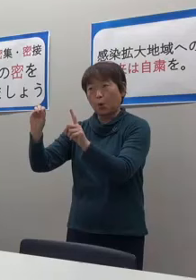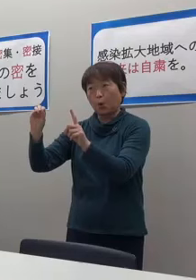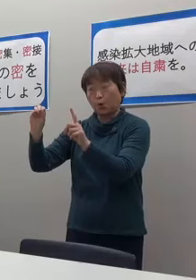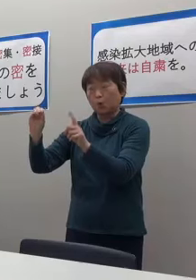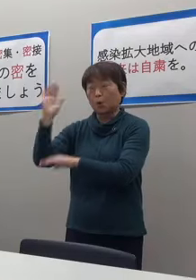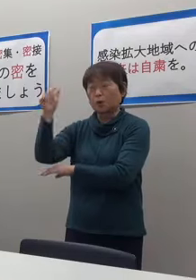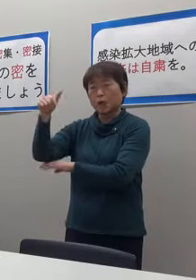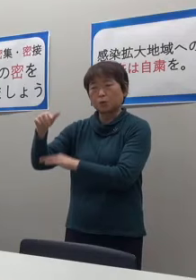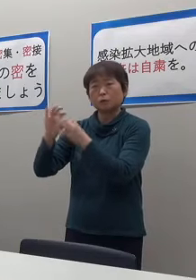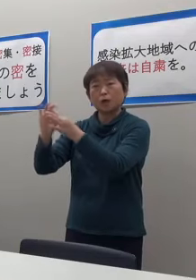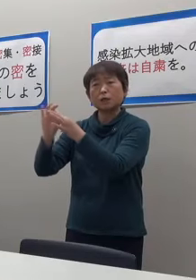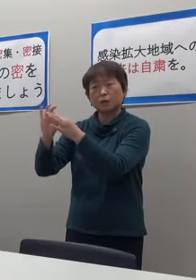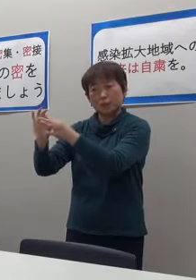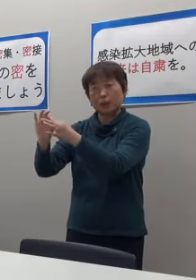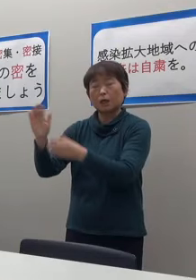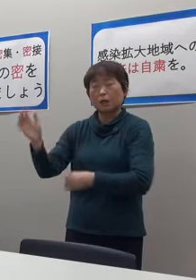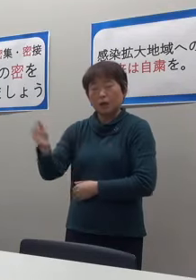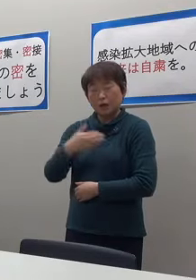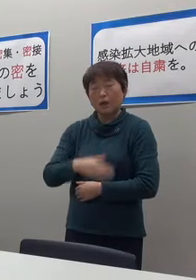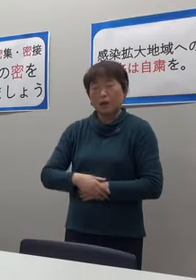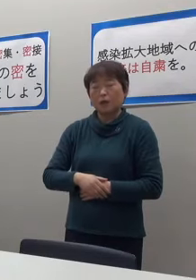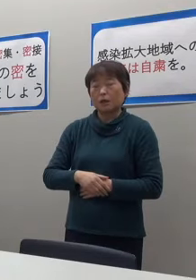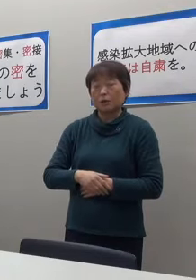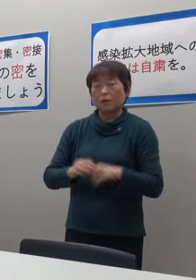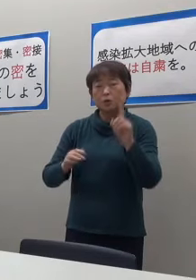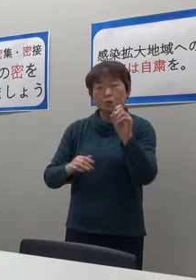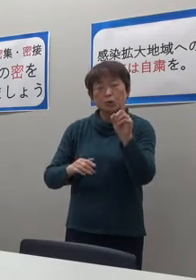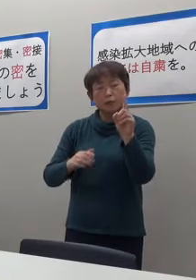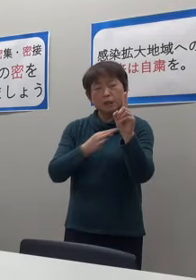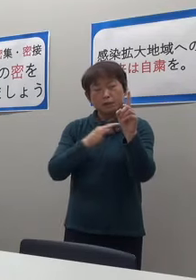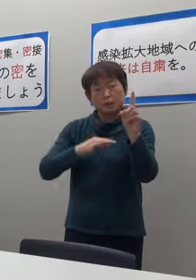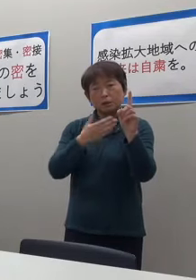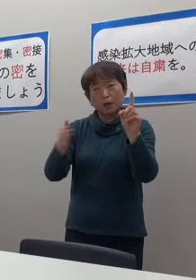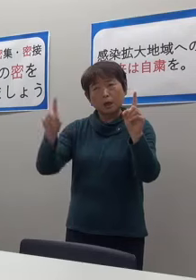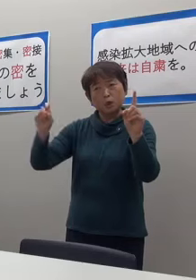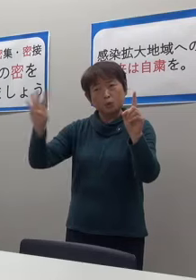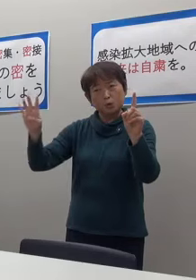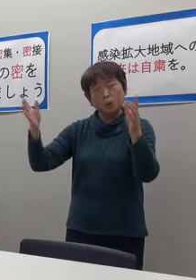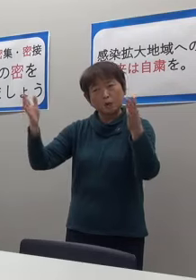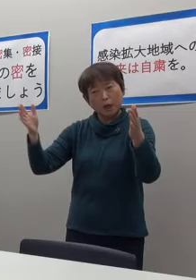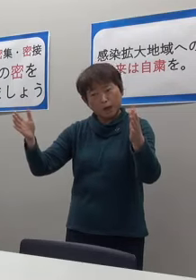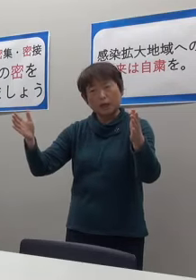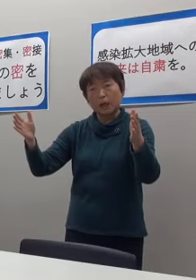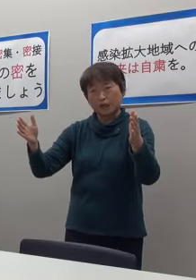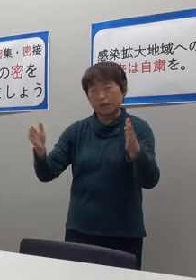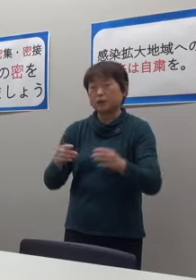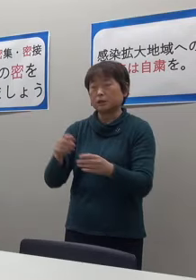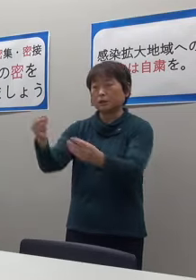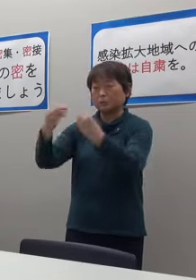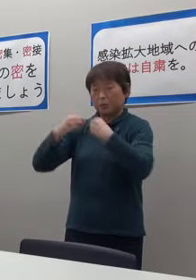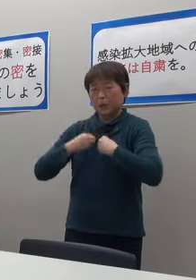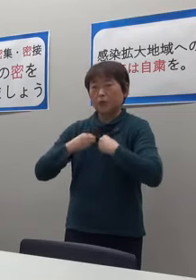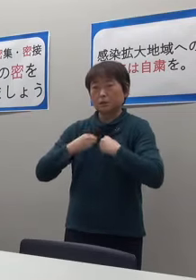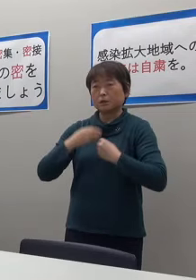1日から14日っていうふうになっていくかと思うんですけども、まあ、そういった意味では例えば、まあ、因果関係はこれからやっぱり